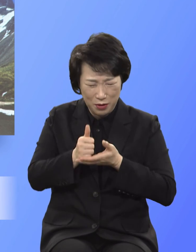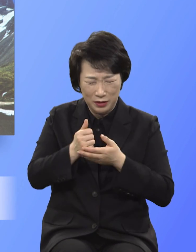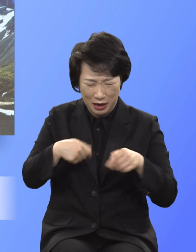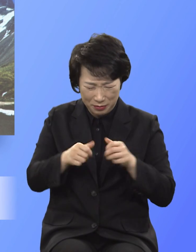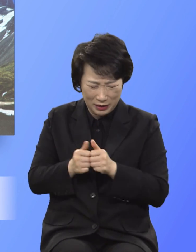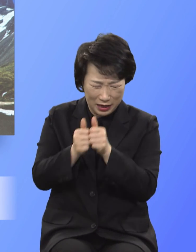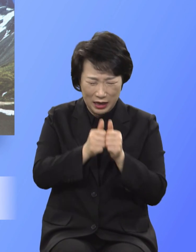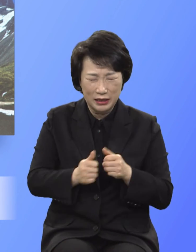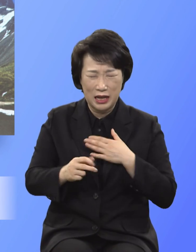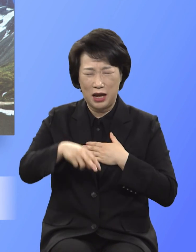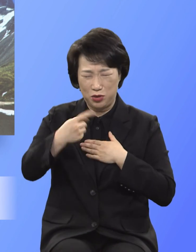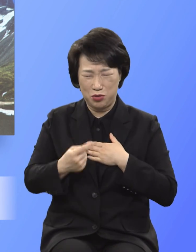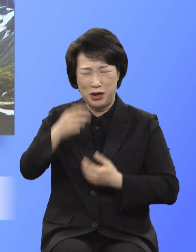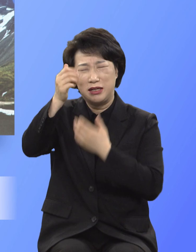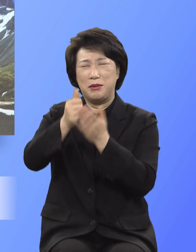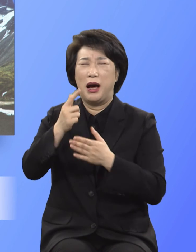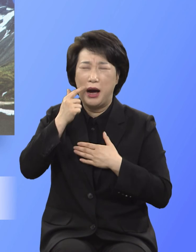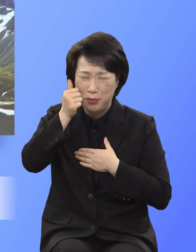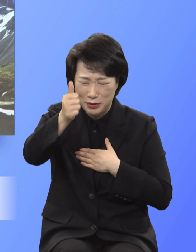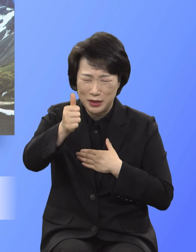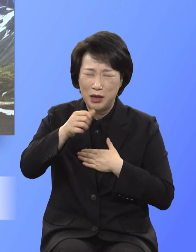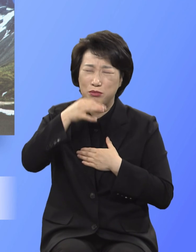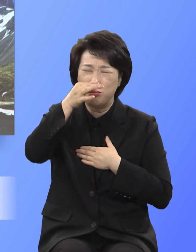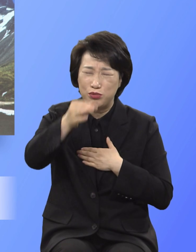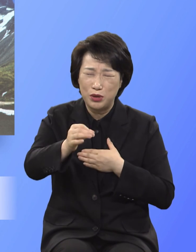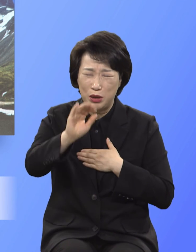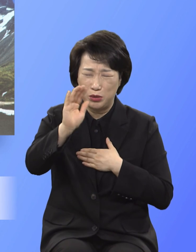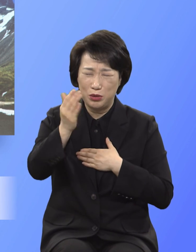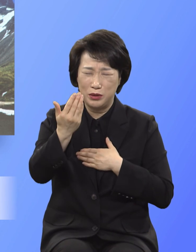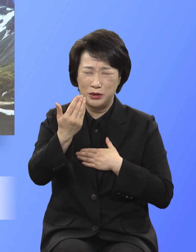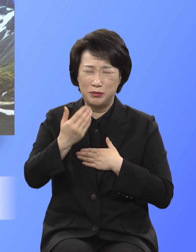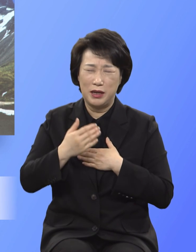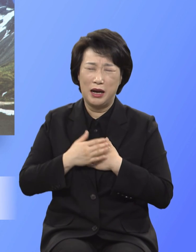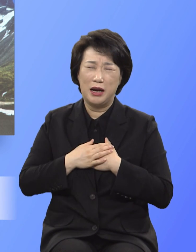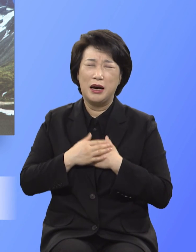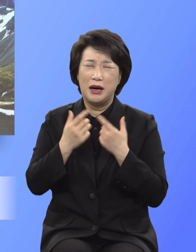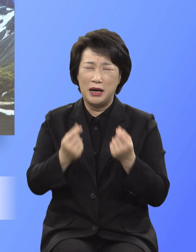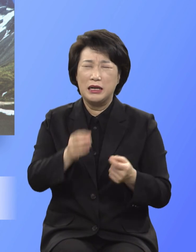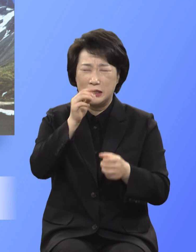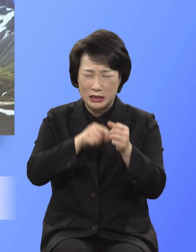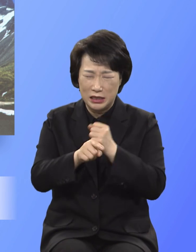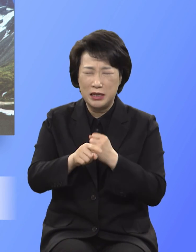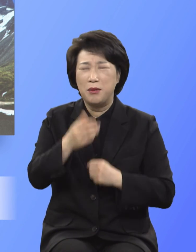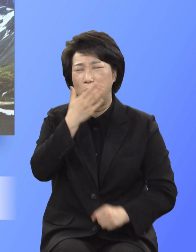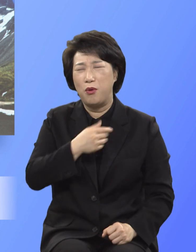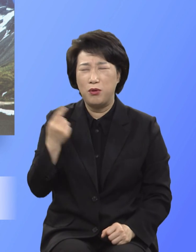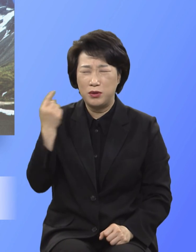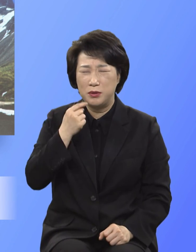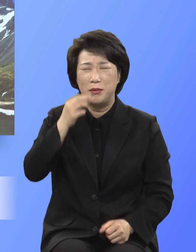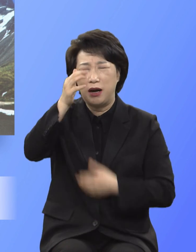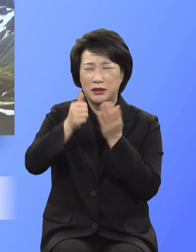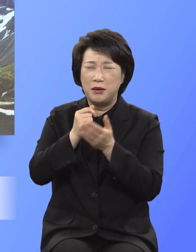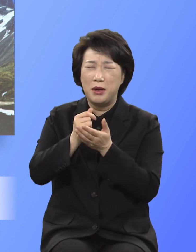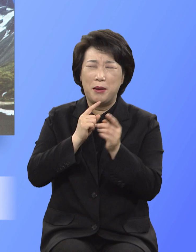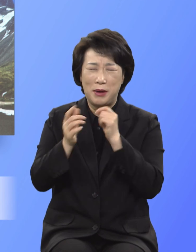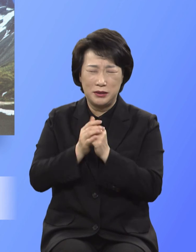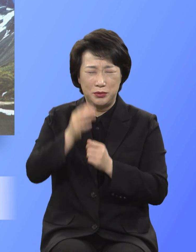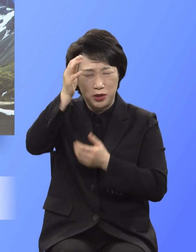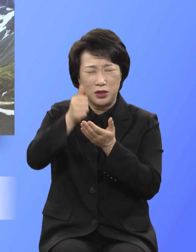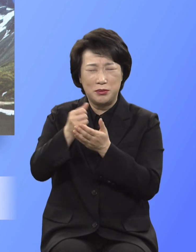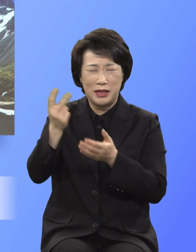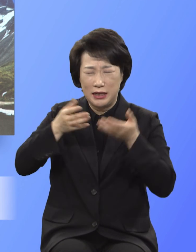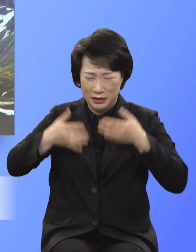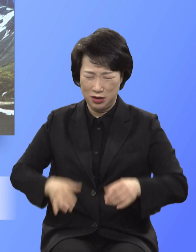있으므로 나도 하나님을 아버지라 부르게 되었사오니 이렇게 진리로 복음으로 말씀으로